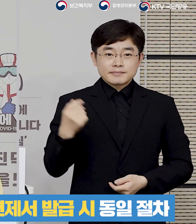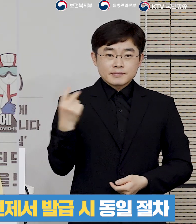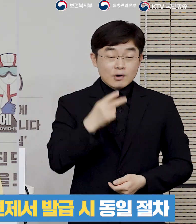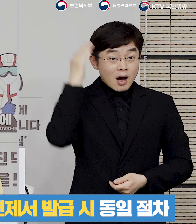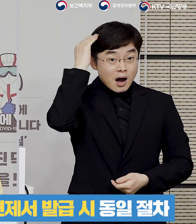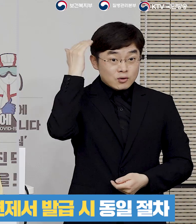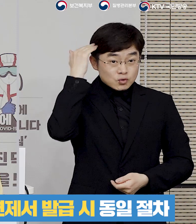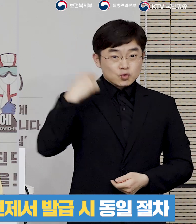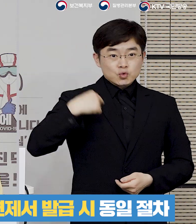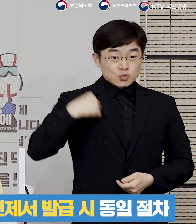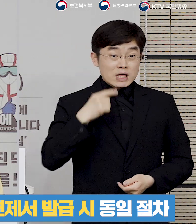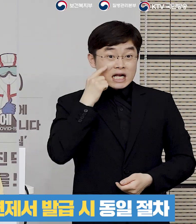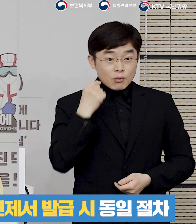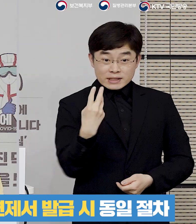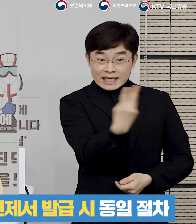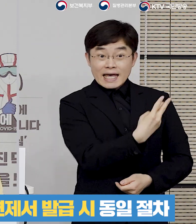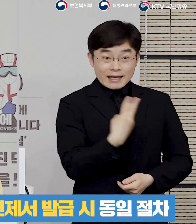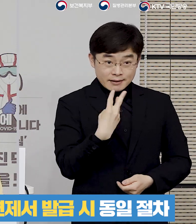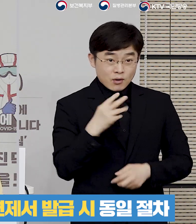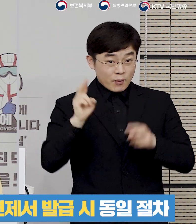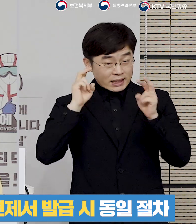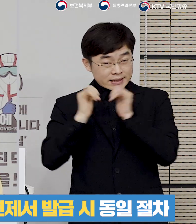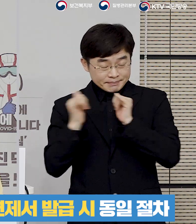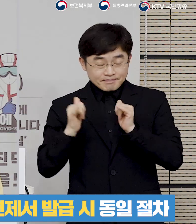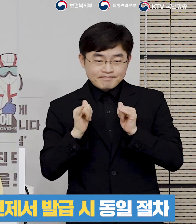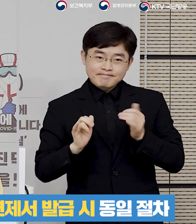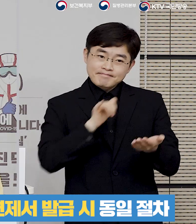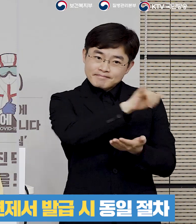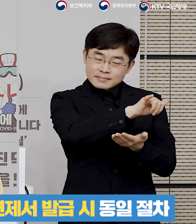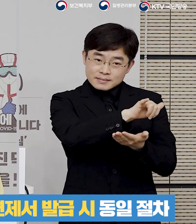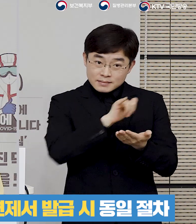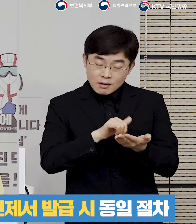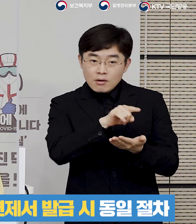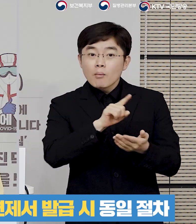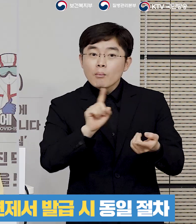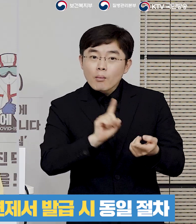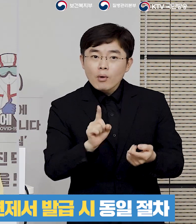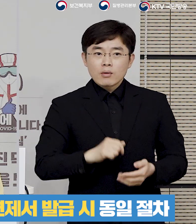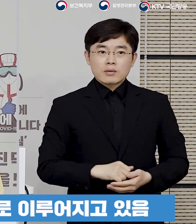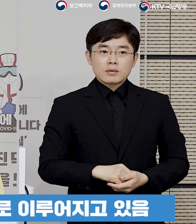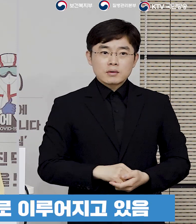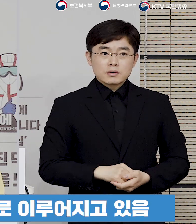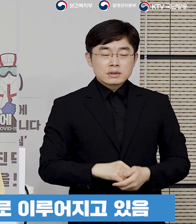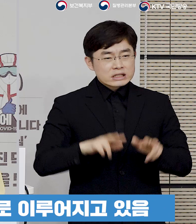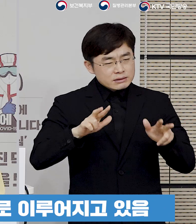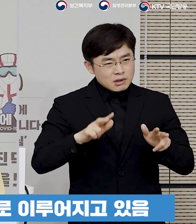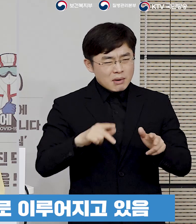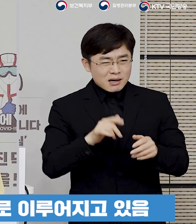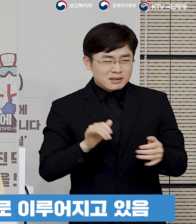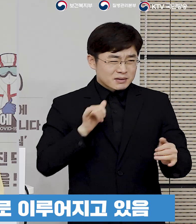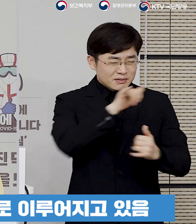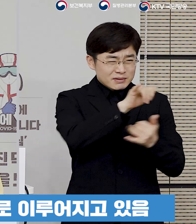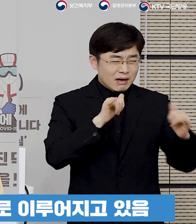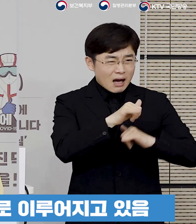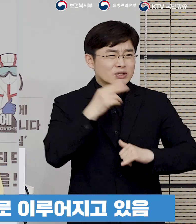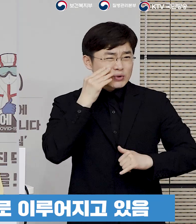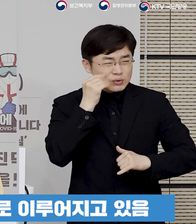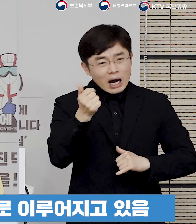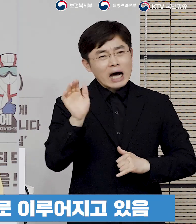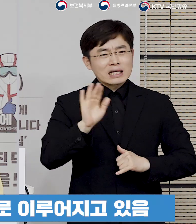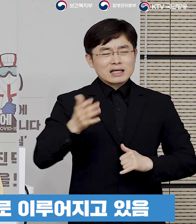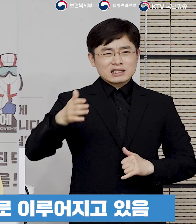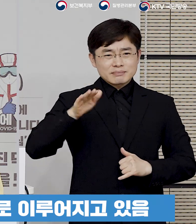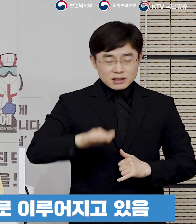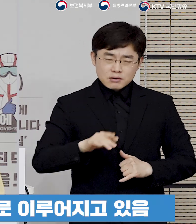보장되고 있다라는 말씀을 드리고요. 한중일 삼국 간의 어떤 기업 간 왕래 부분들은 지금도 제한적이나마 기업 간